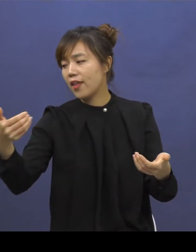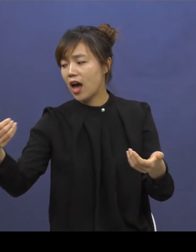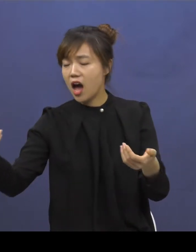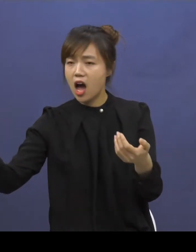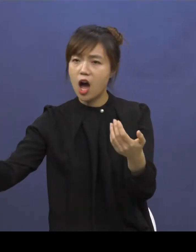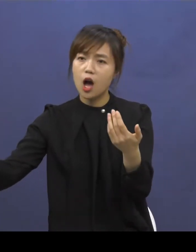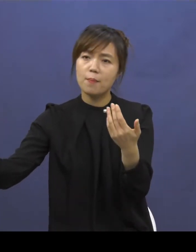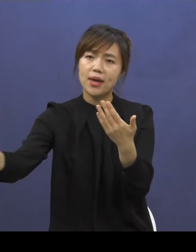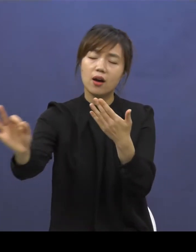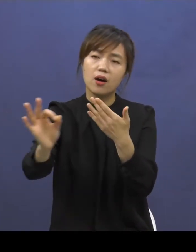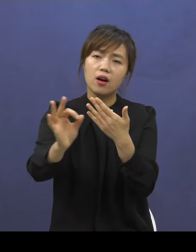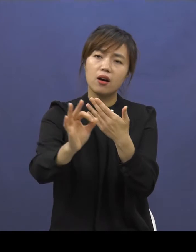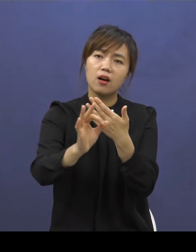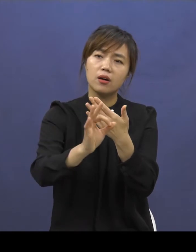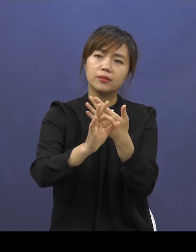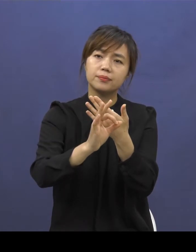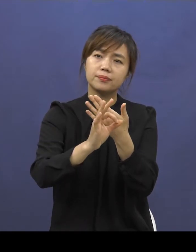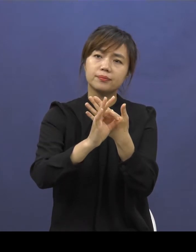떠나며